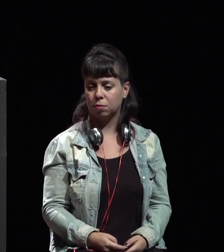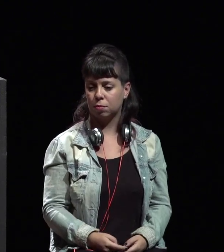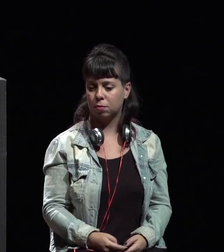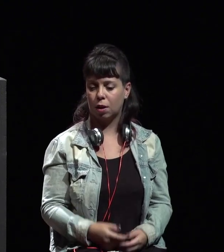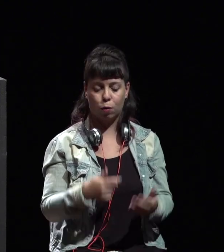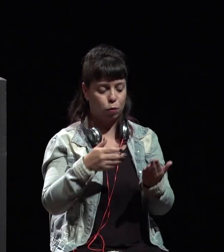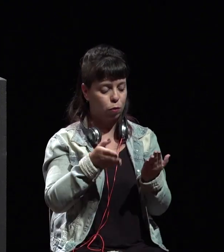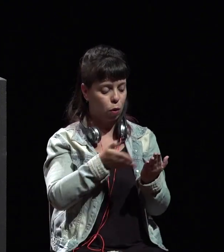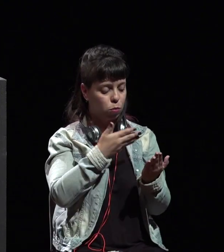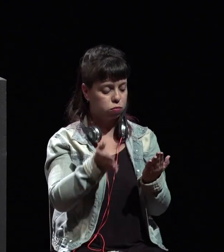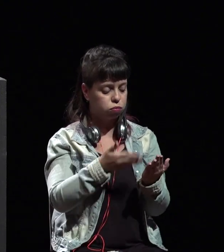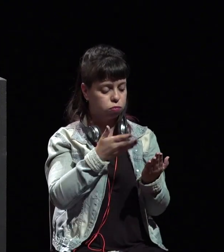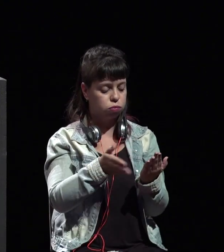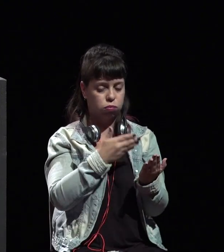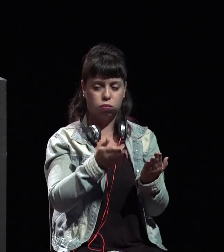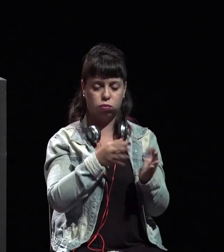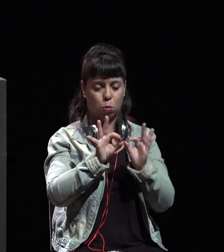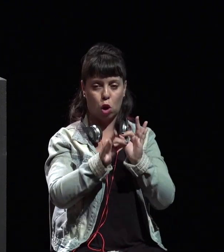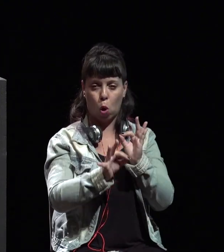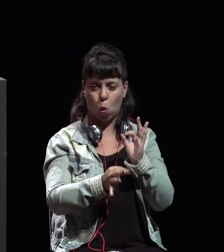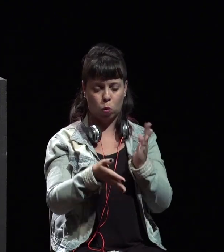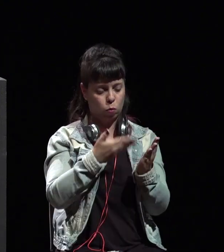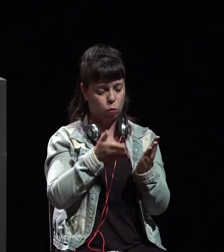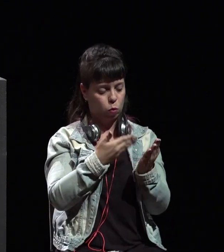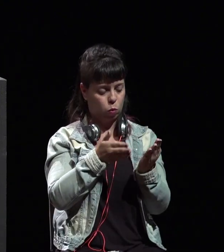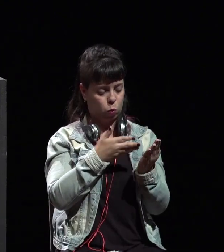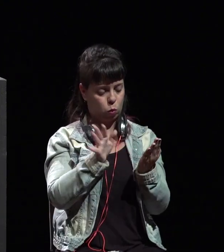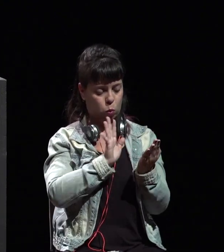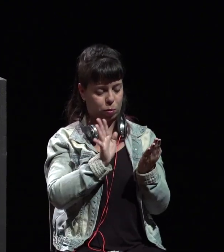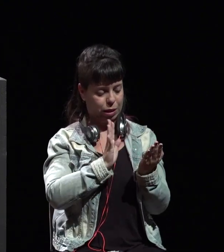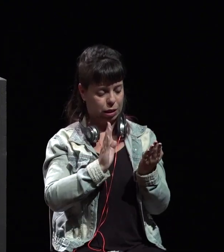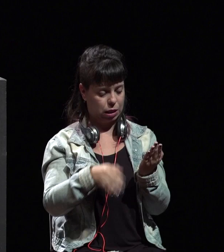Vou pular uma longa parte do texto.